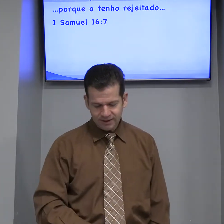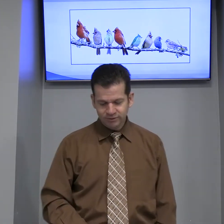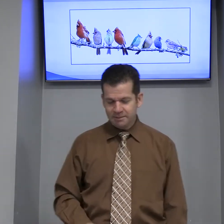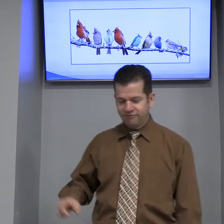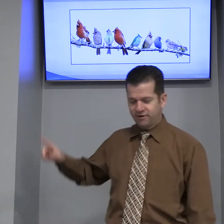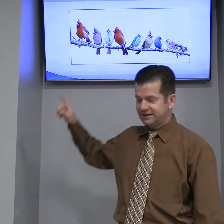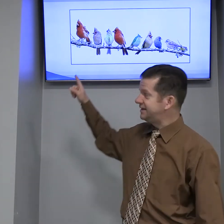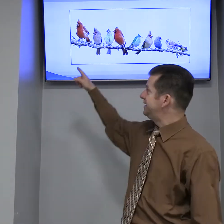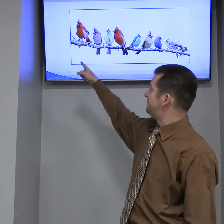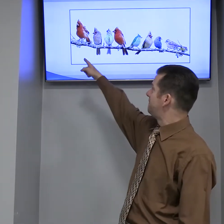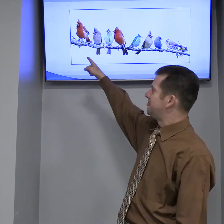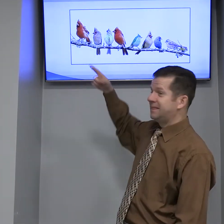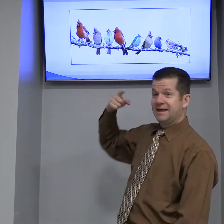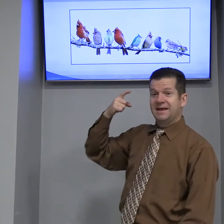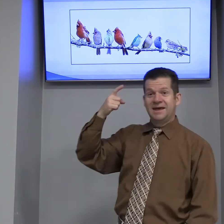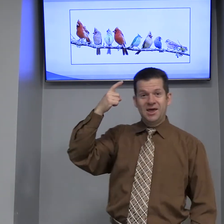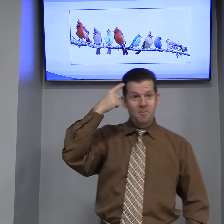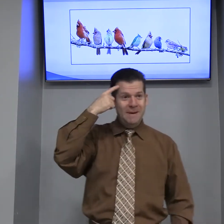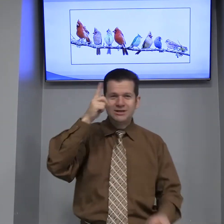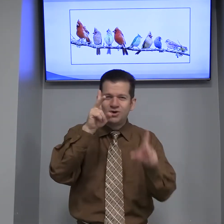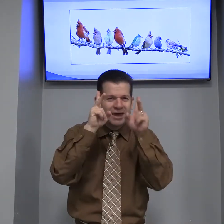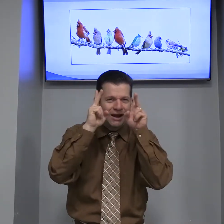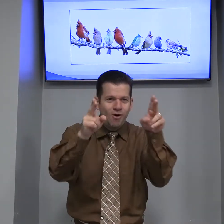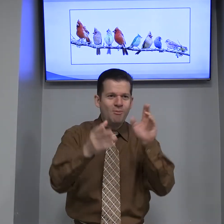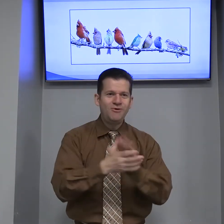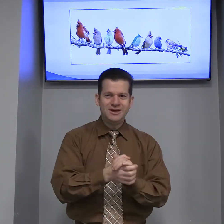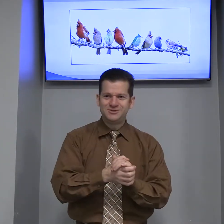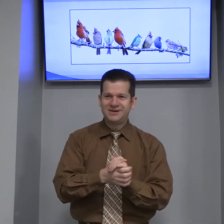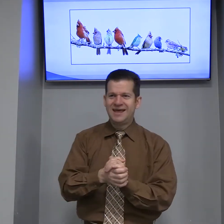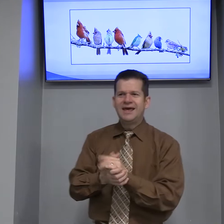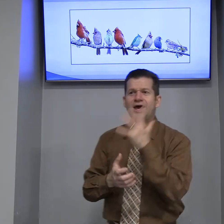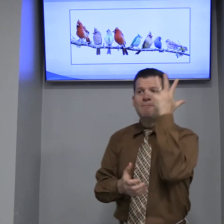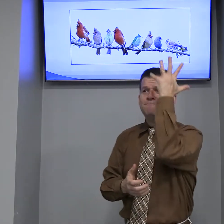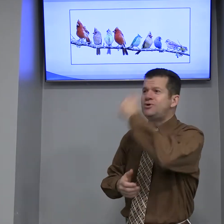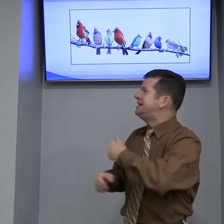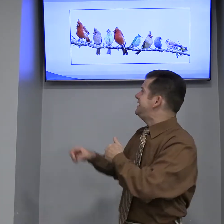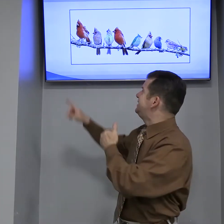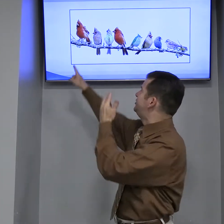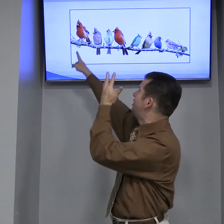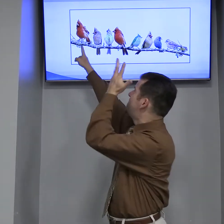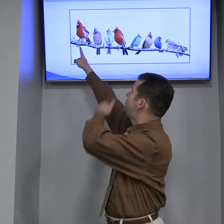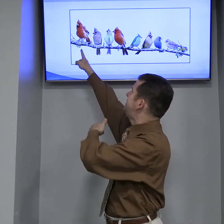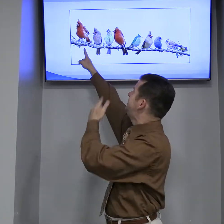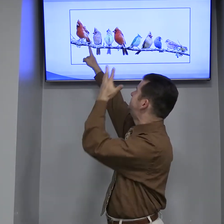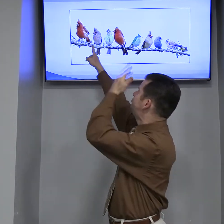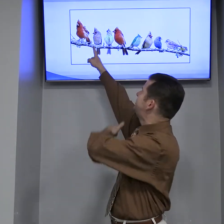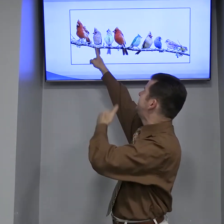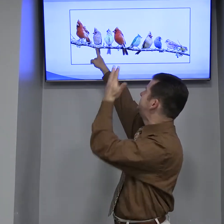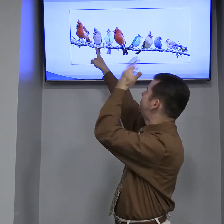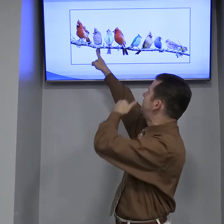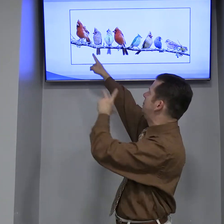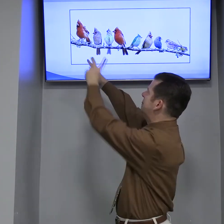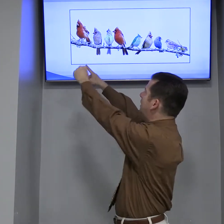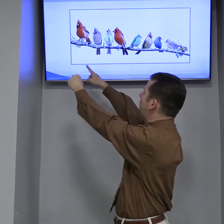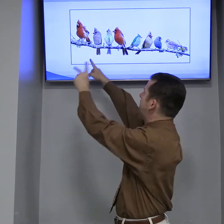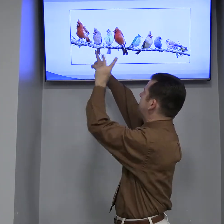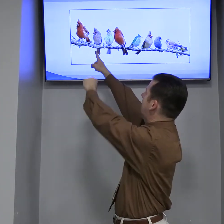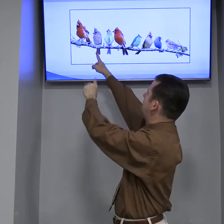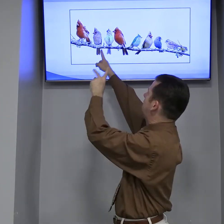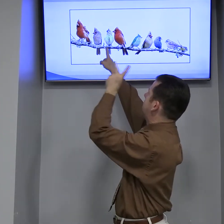tenho uma foto aqui, eu penso que é como isso, né? Bonito, bonito, bonito. Não, não,